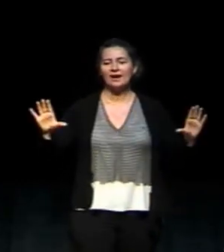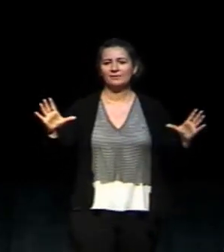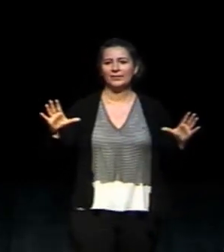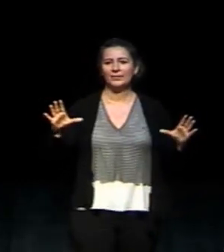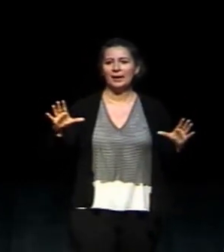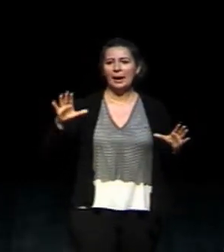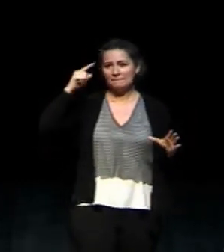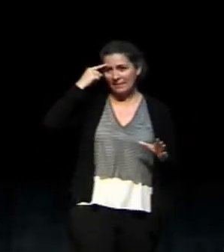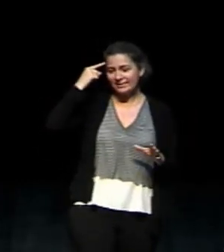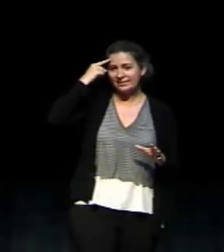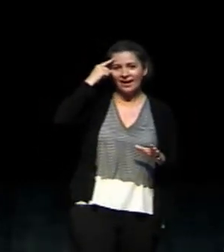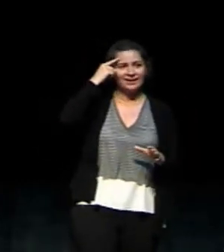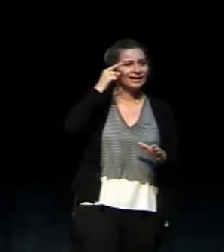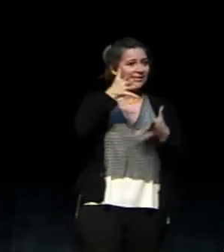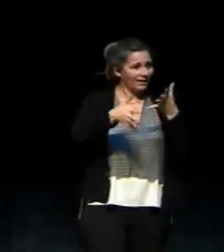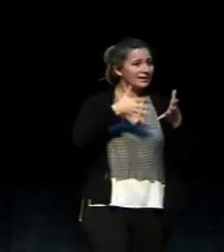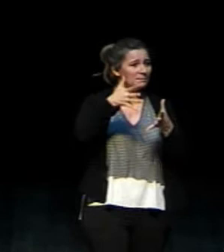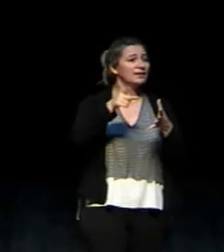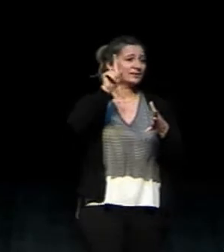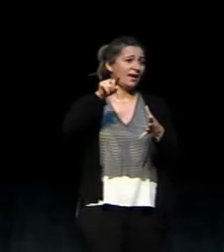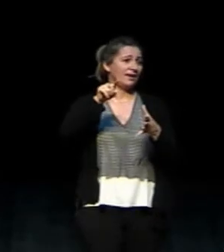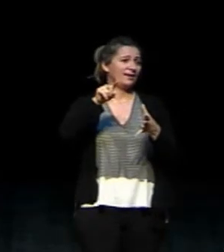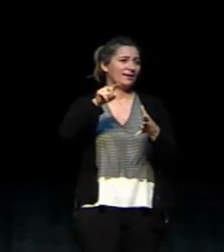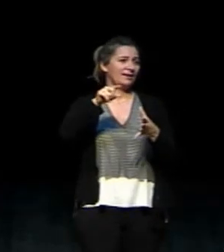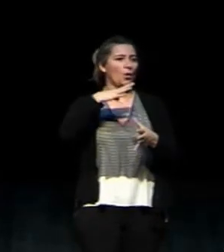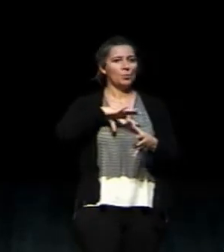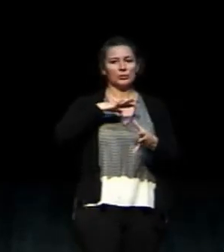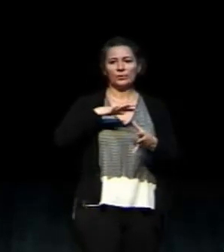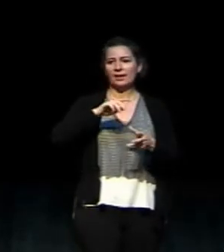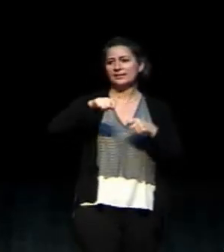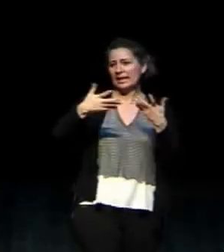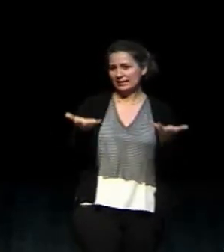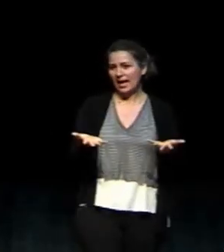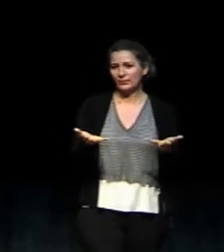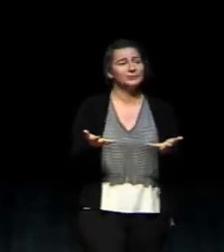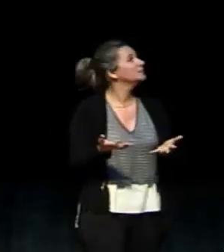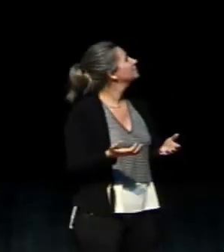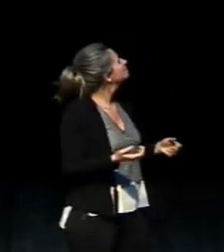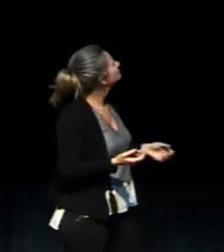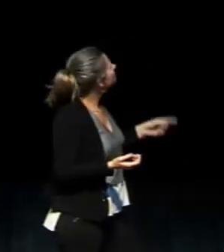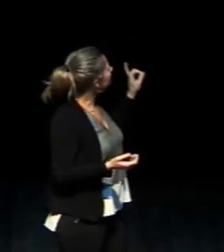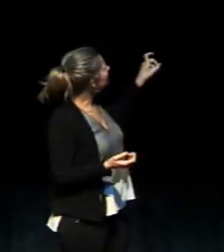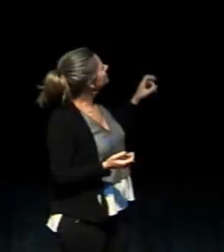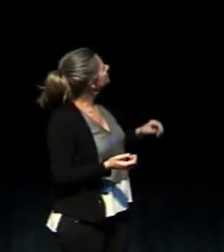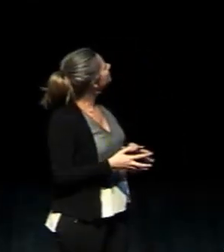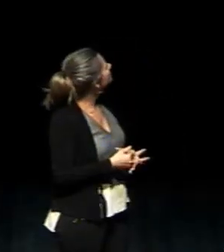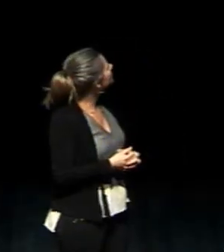do português, porque o português ainda é a sua língua de conforto. E para ela, a língua de